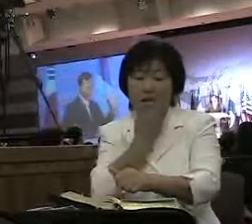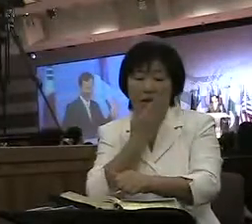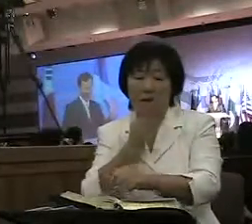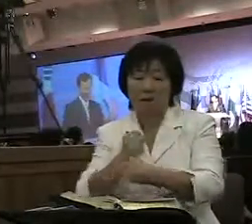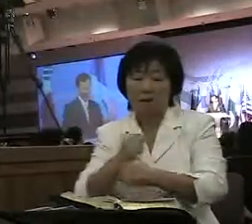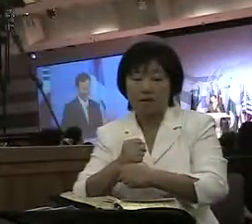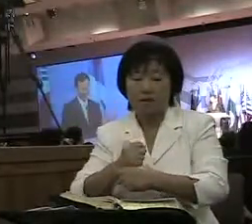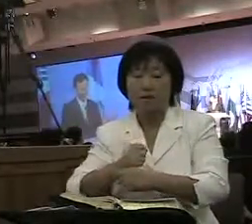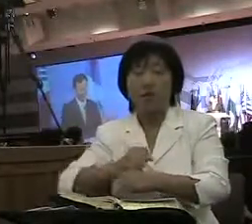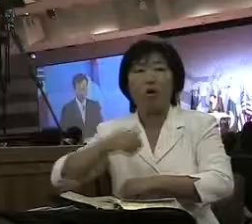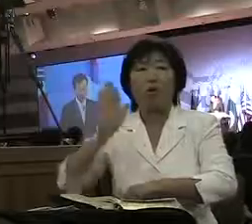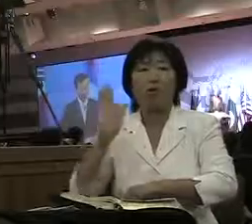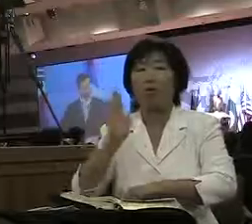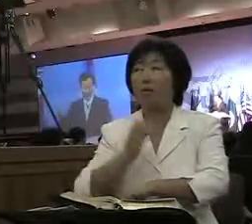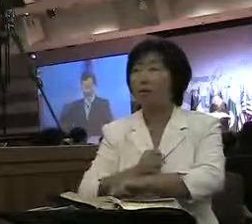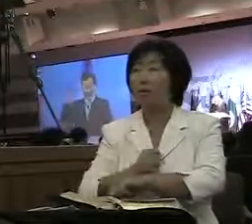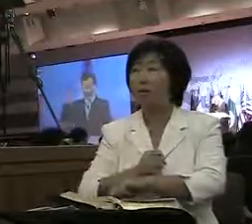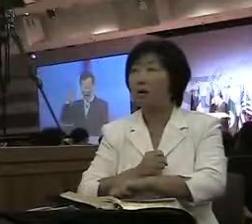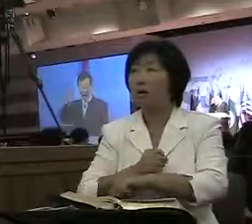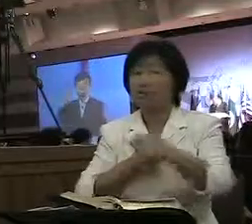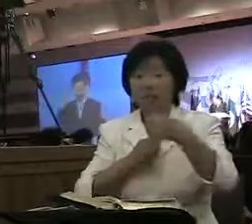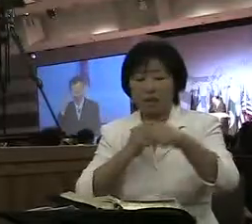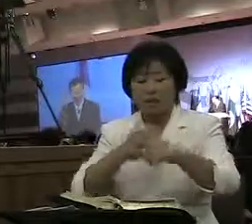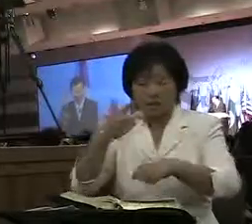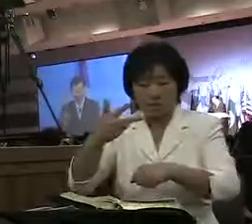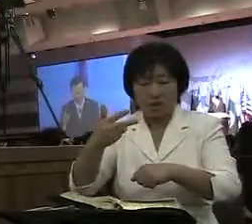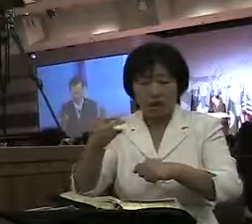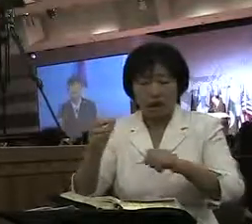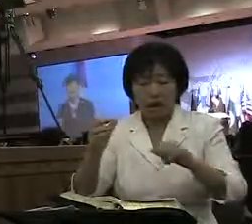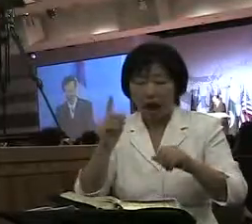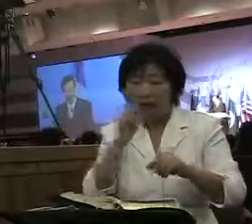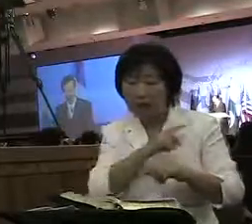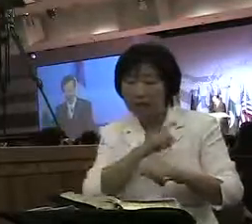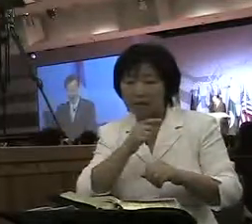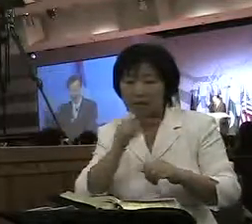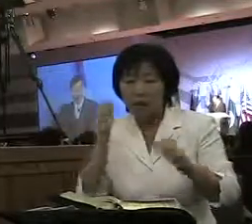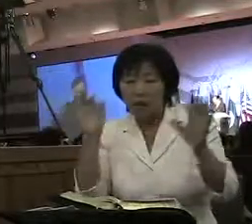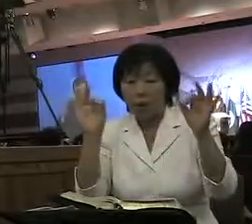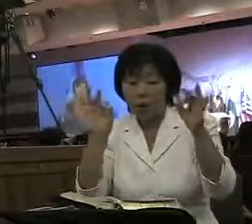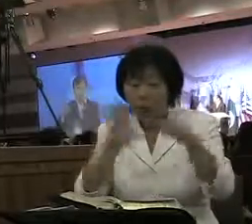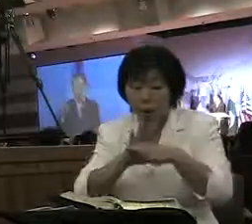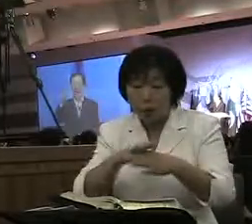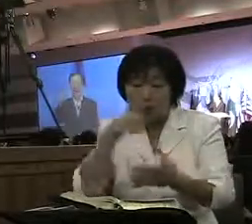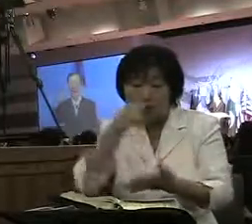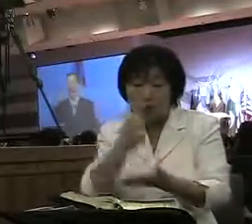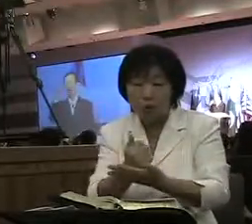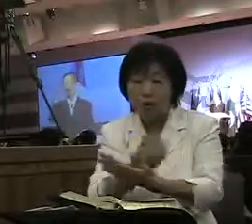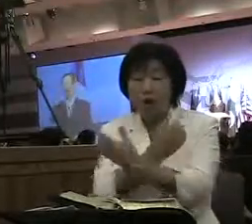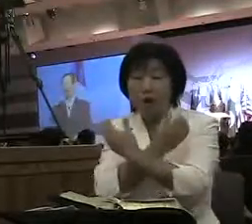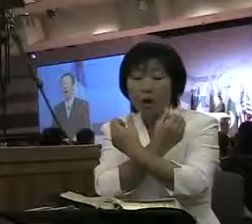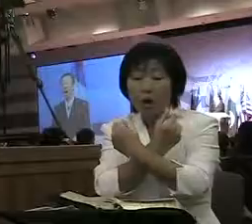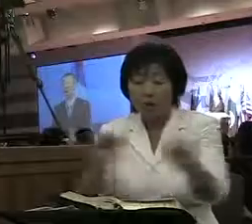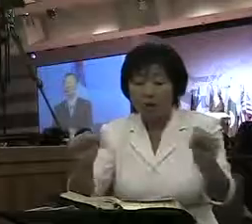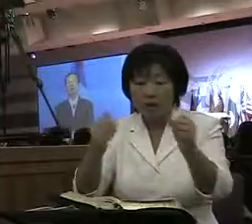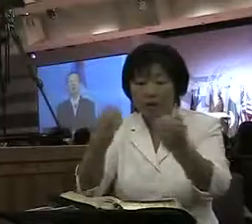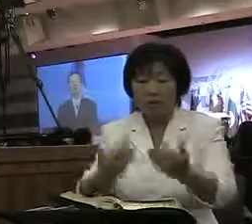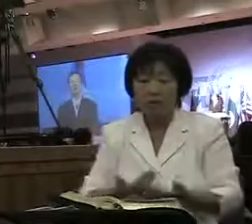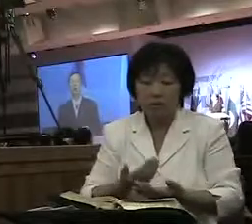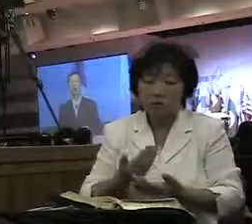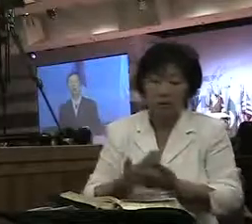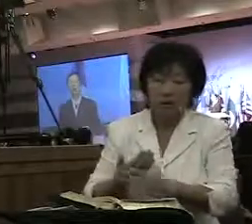선언을 하십니다. 7절에 보니까 내 악이 제하여졌고 내 죄가 사하여졌느니라